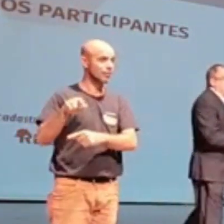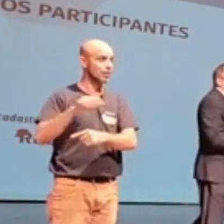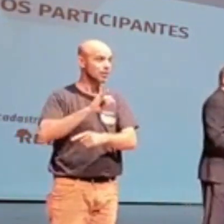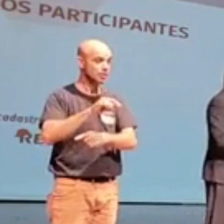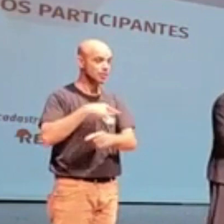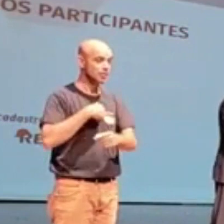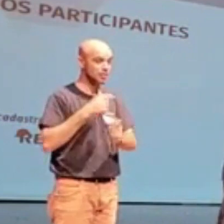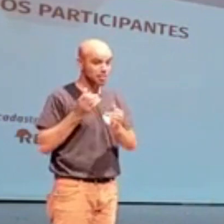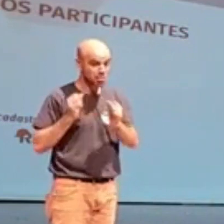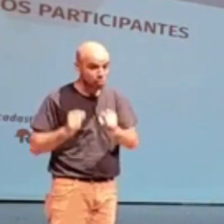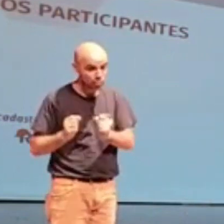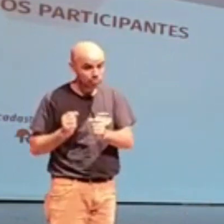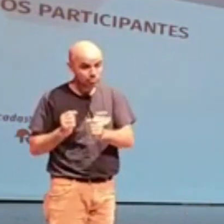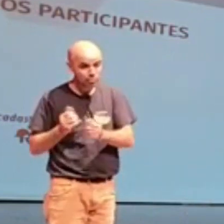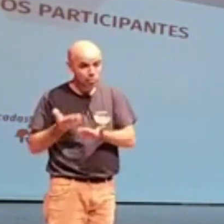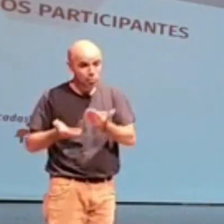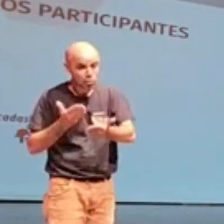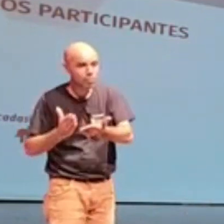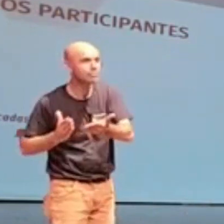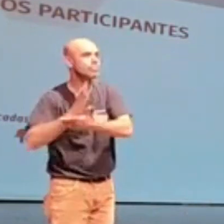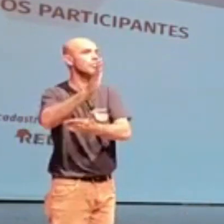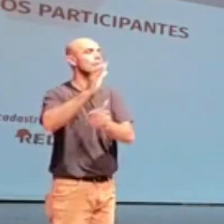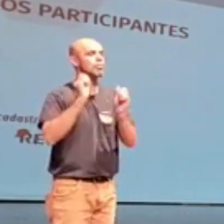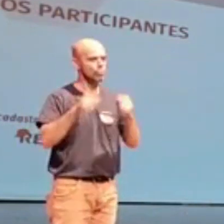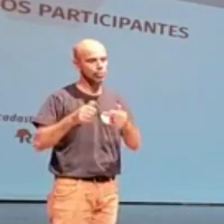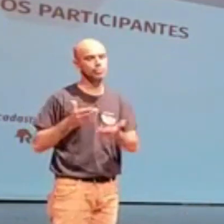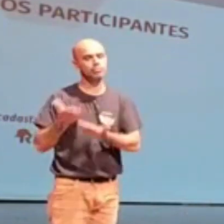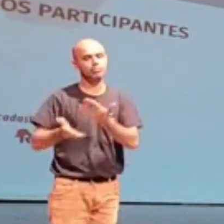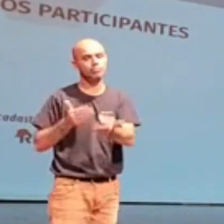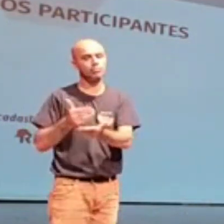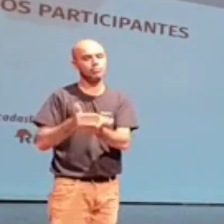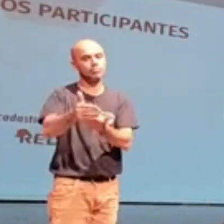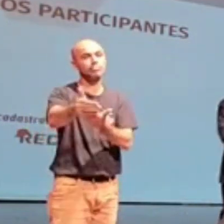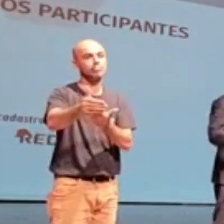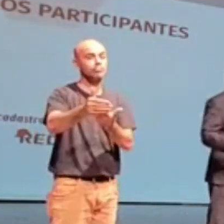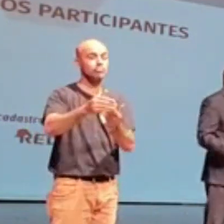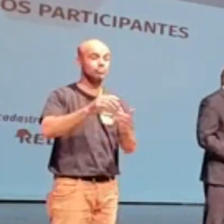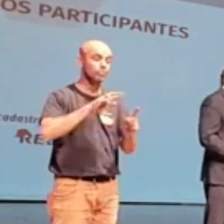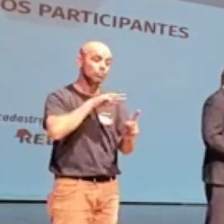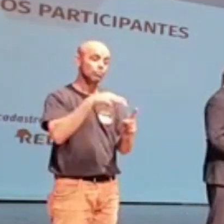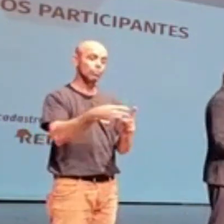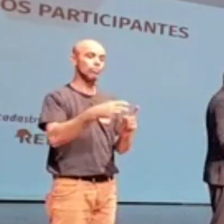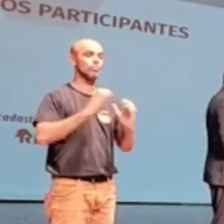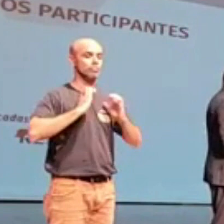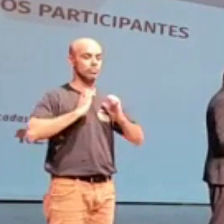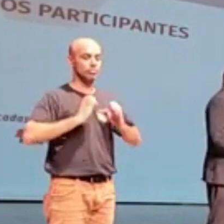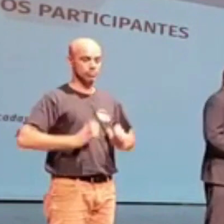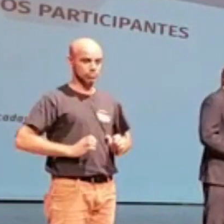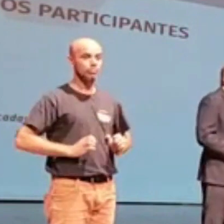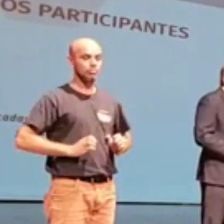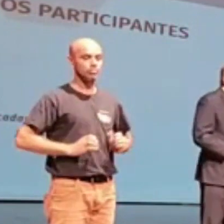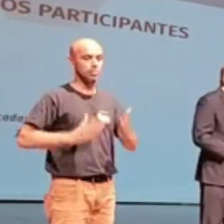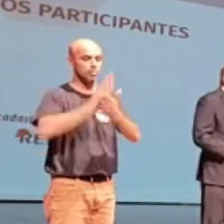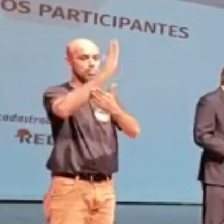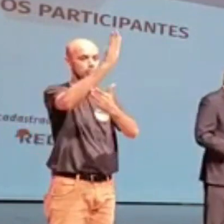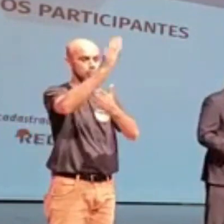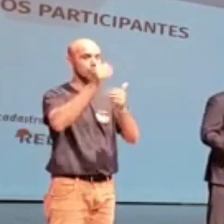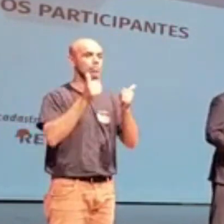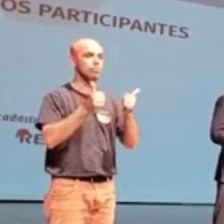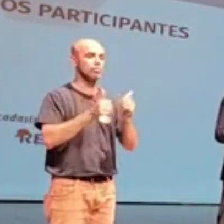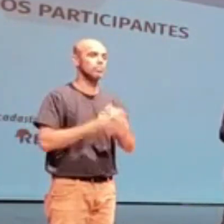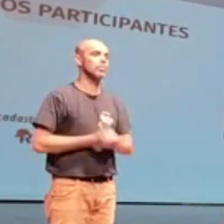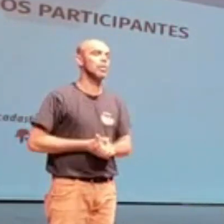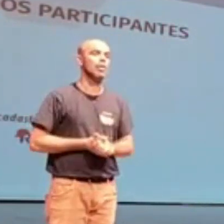Por quê? Porque não ia ter tratamento mesmo. Então por isso que do ponto de vista ético ele foi aprovado, né?